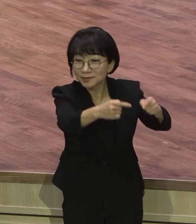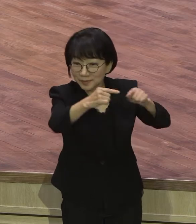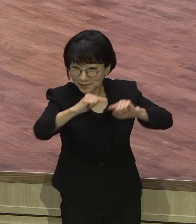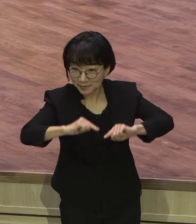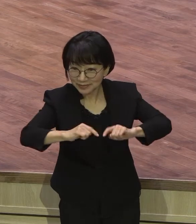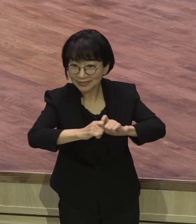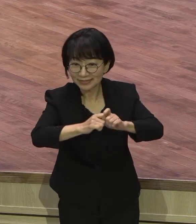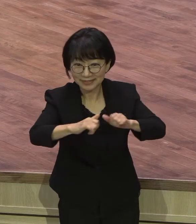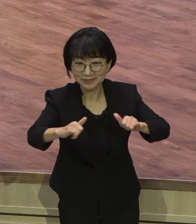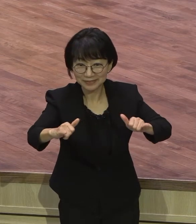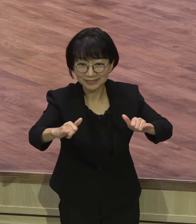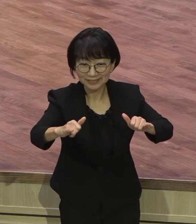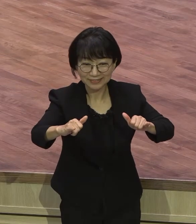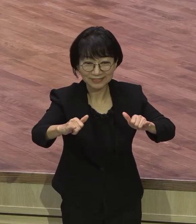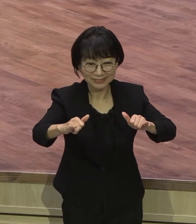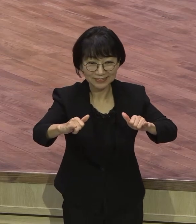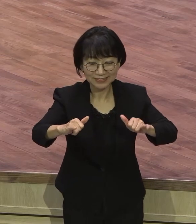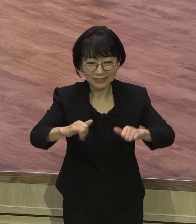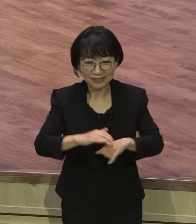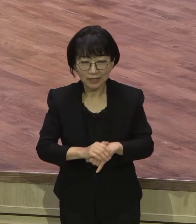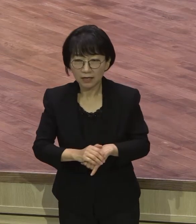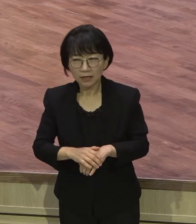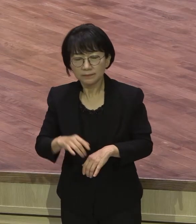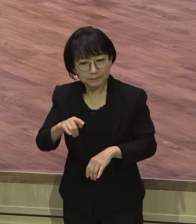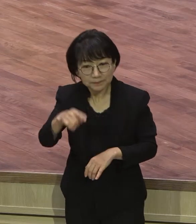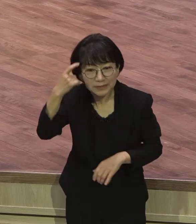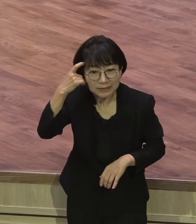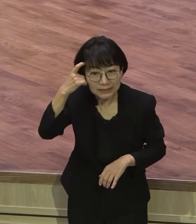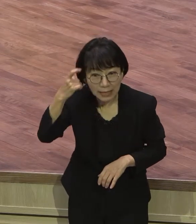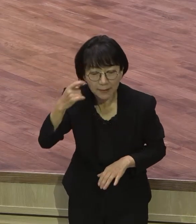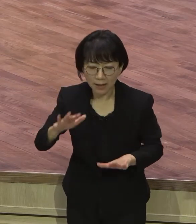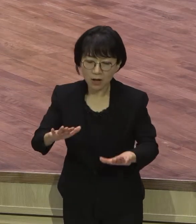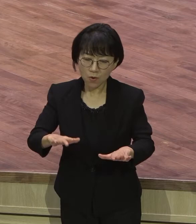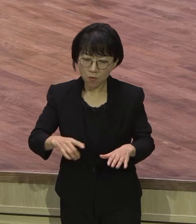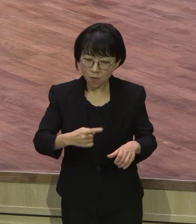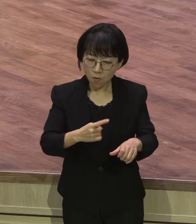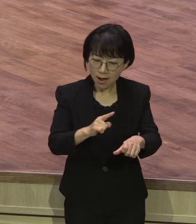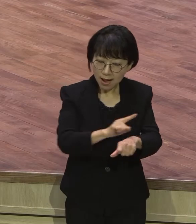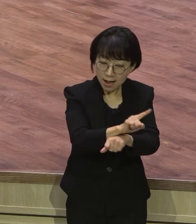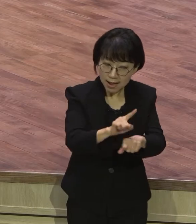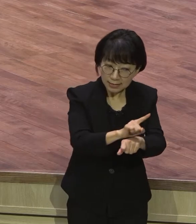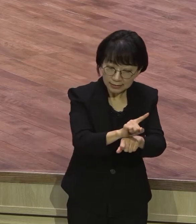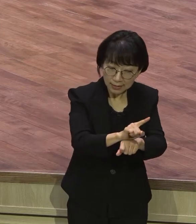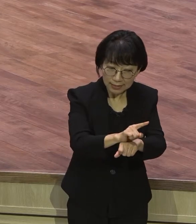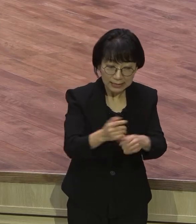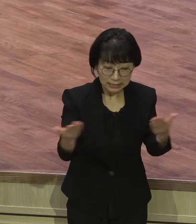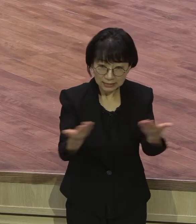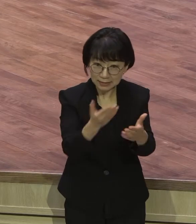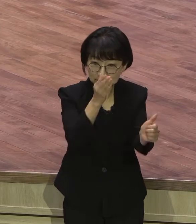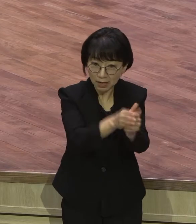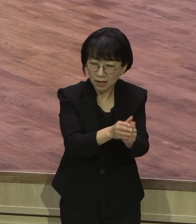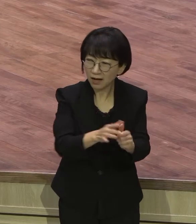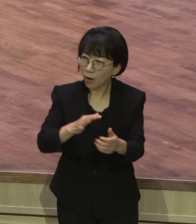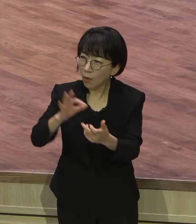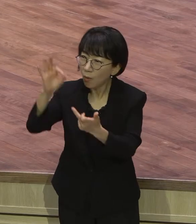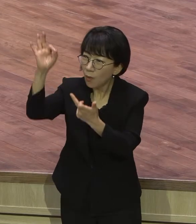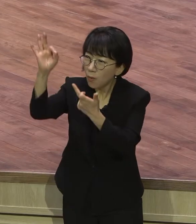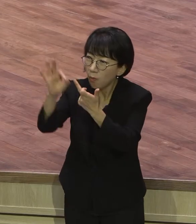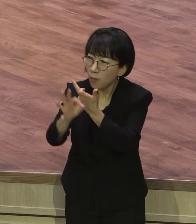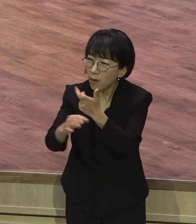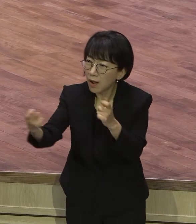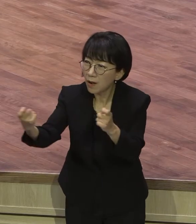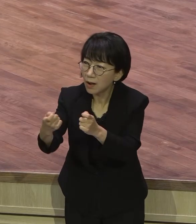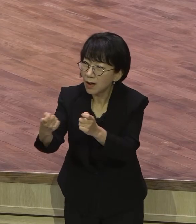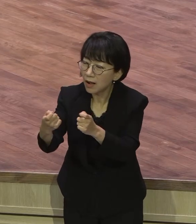부름 받아온 일꾼들 한번 생각해 보세요. 어떤 생각까지 아이고 이거 시간 해는 다 저건 다 끝났는데